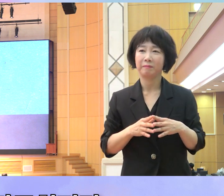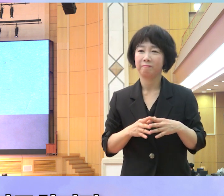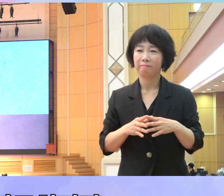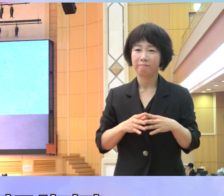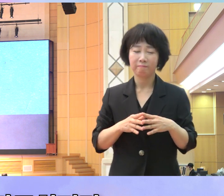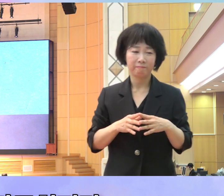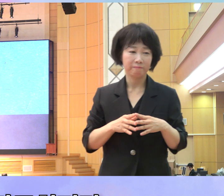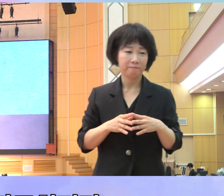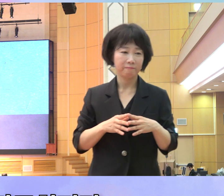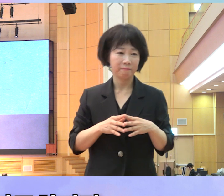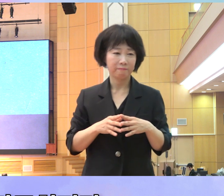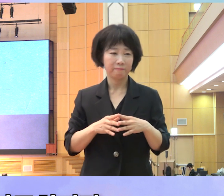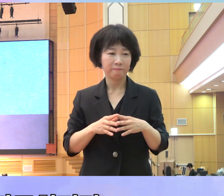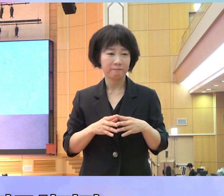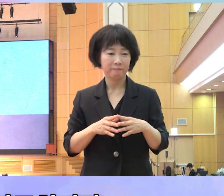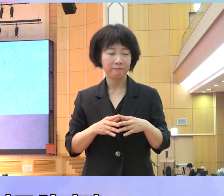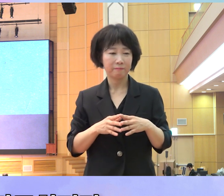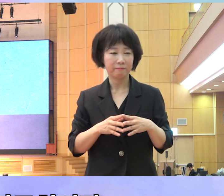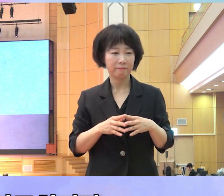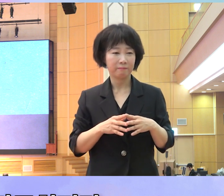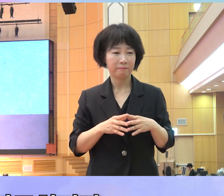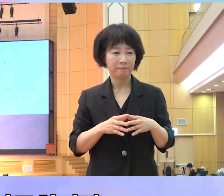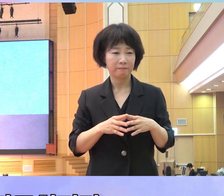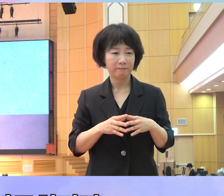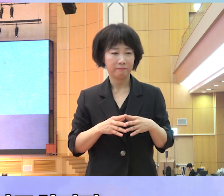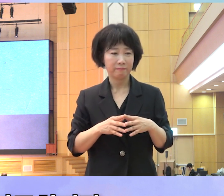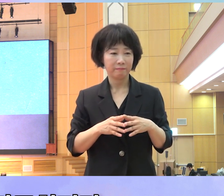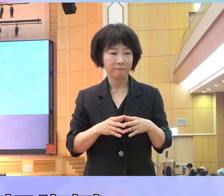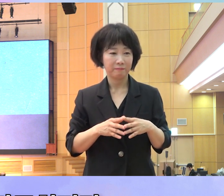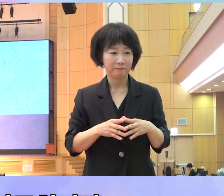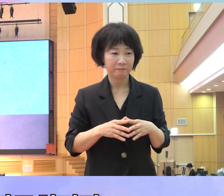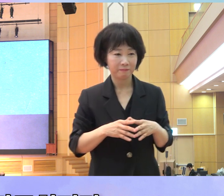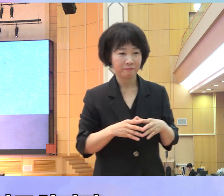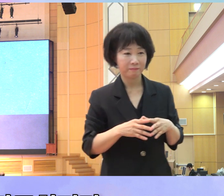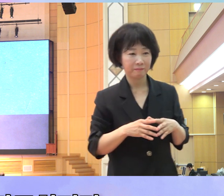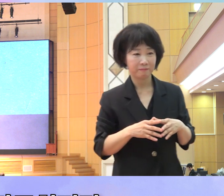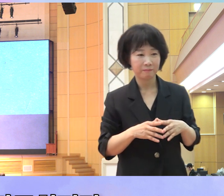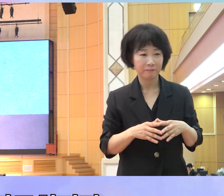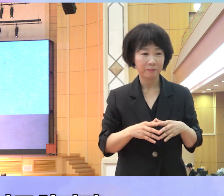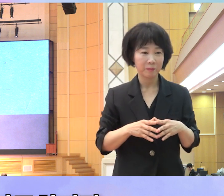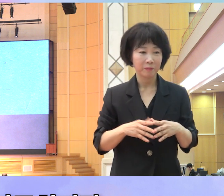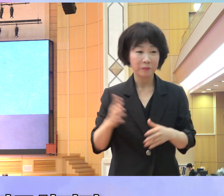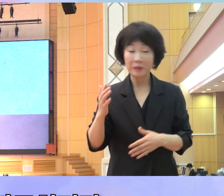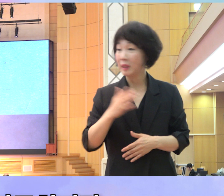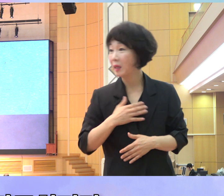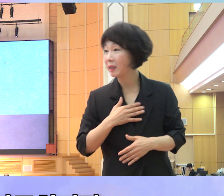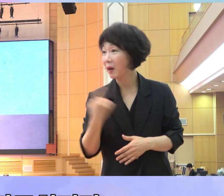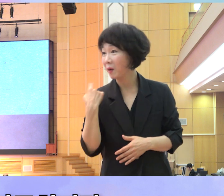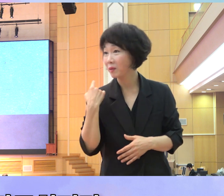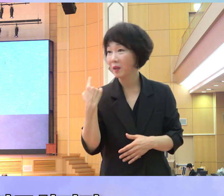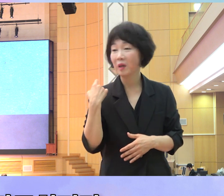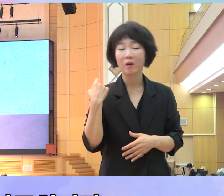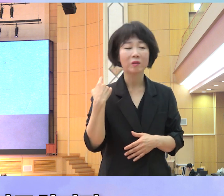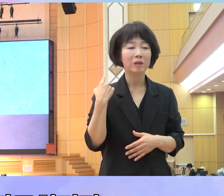계시지만 자녀들이 어떻습니까? 어제도 이게 저희 가족끼리 저녁을 이렇게